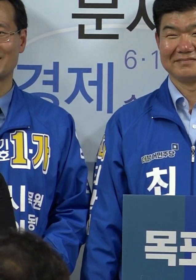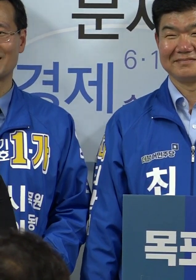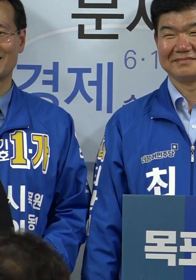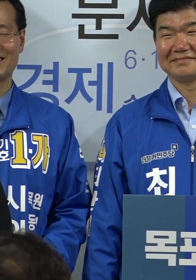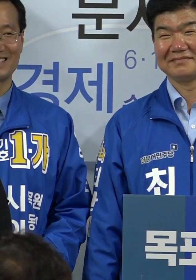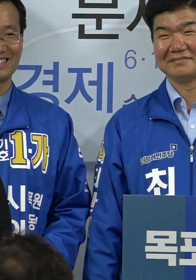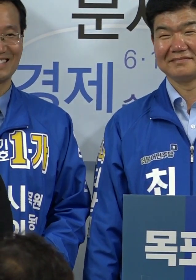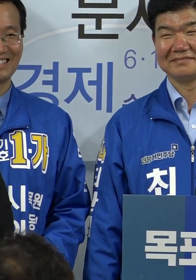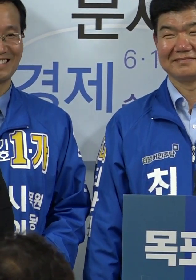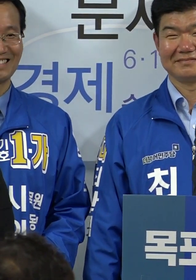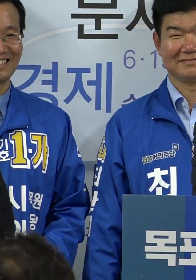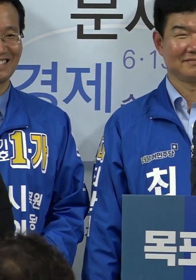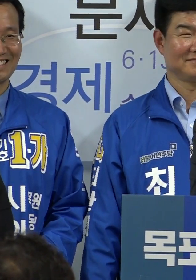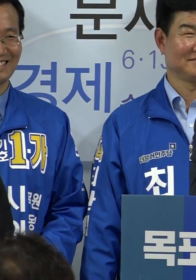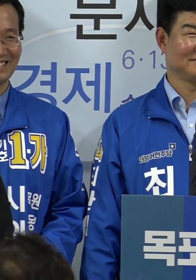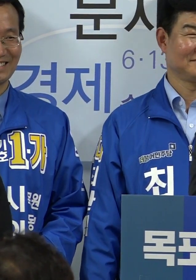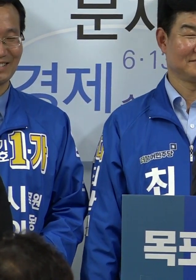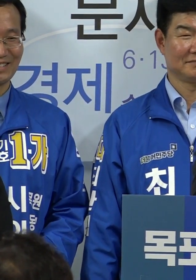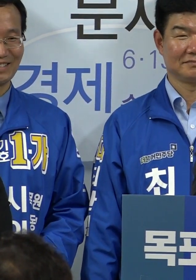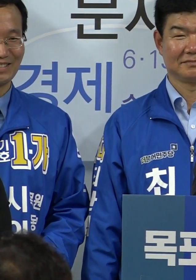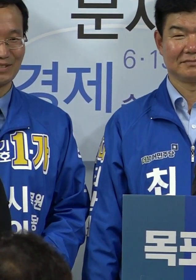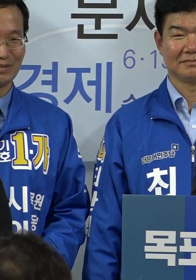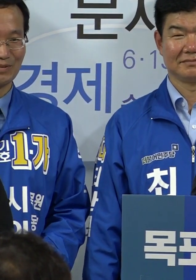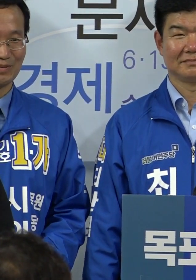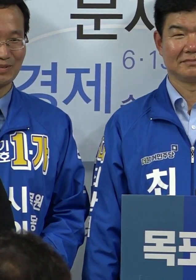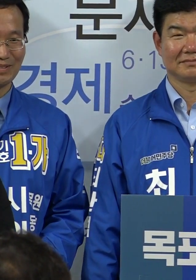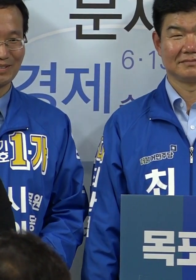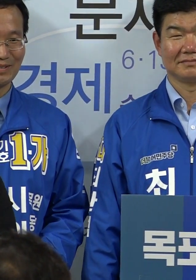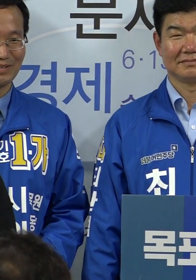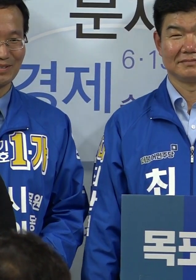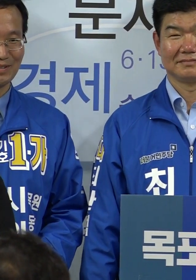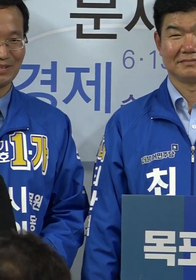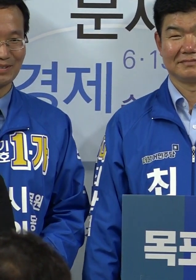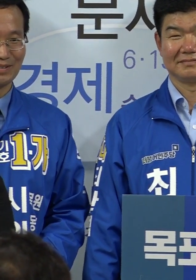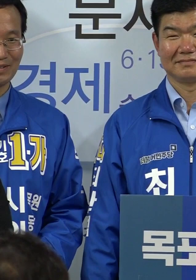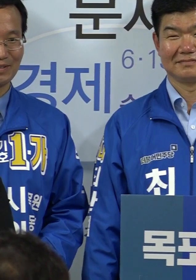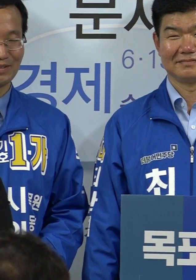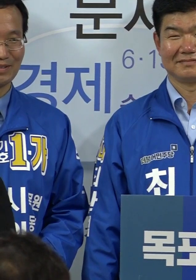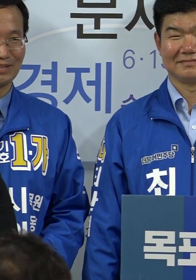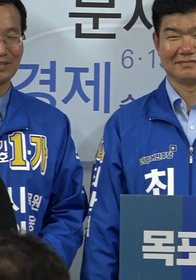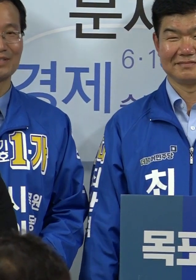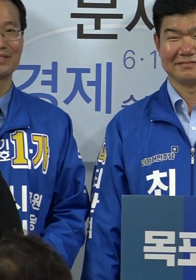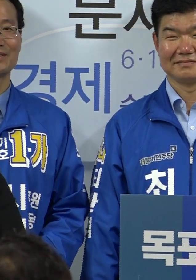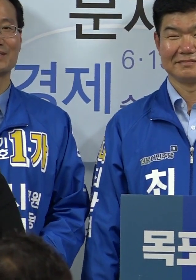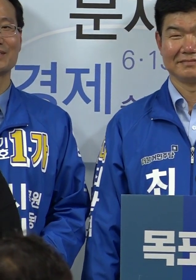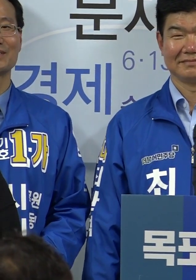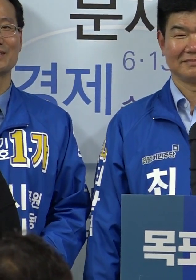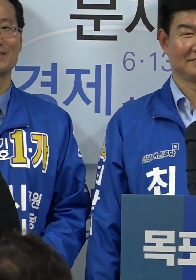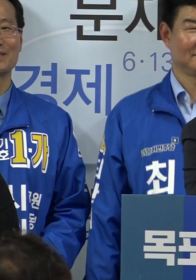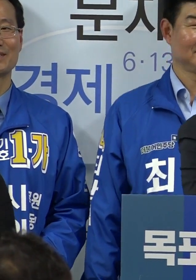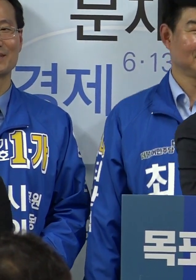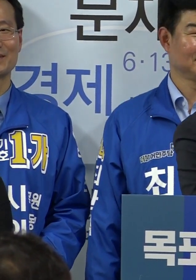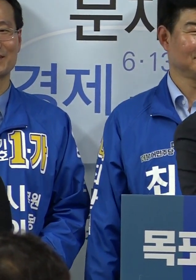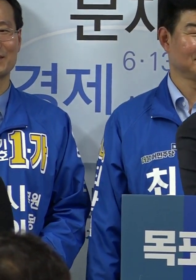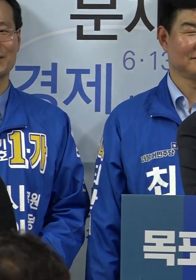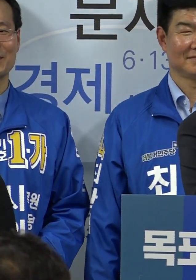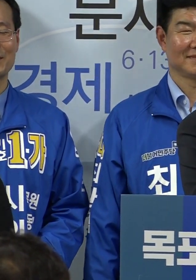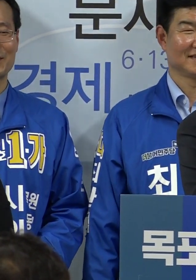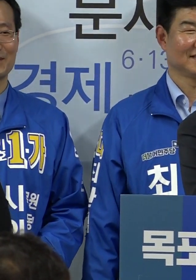들어올 수가 없었어요. 그런데 이 시간이 되도록 가시지도 않네. 다 그대로